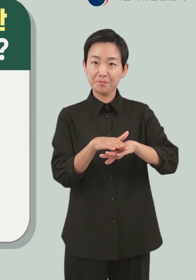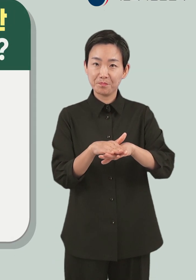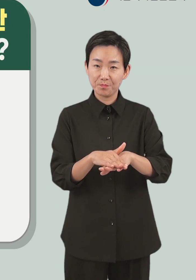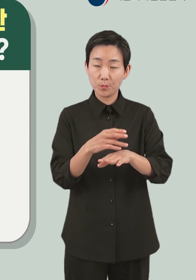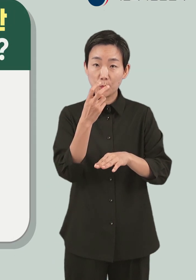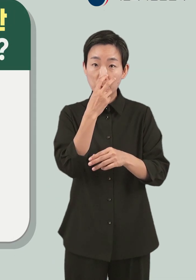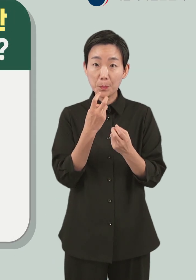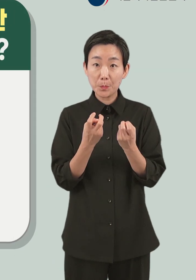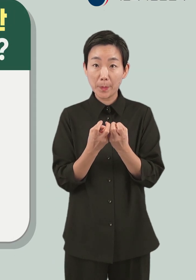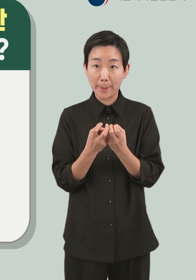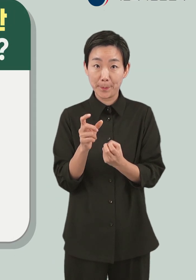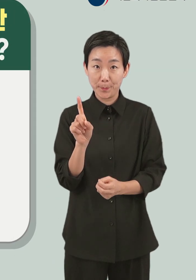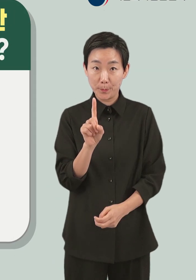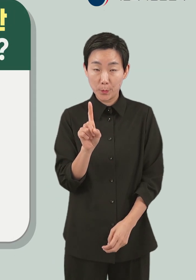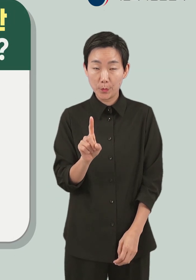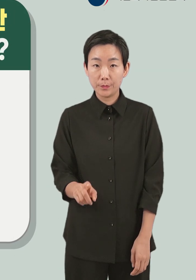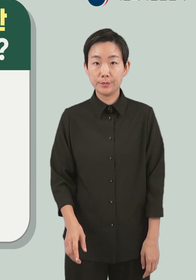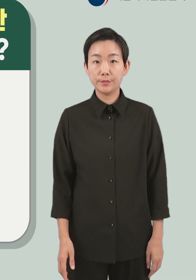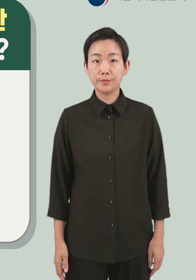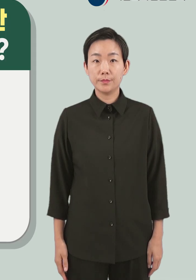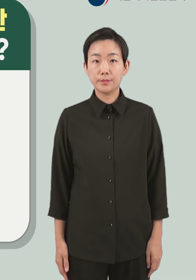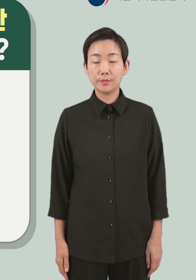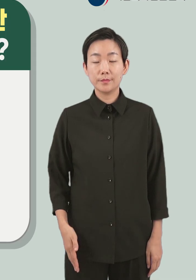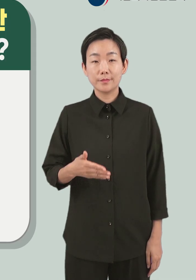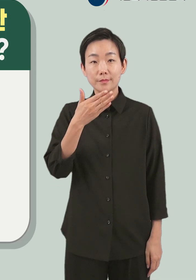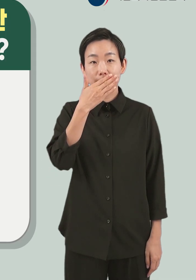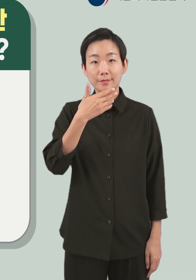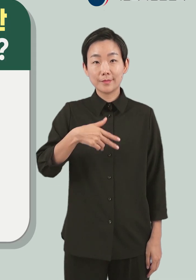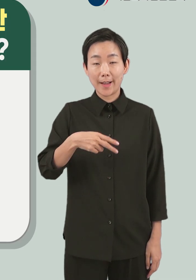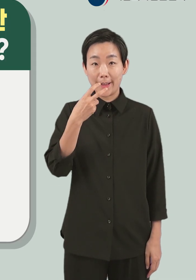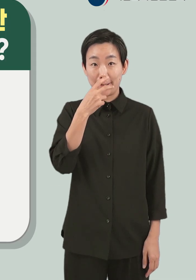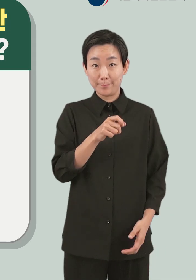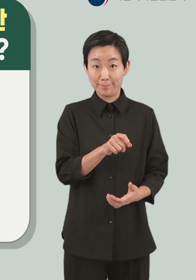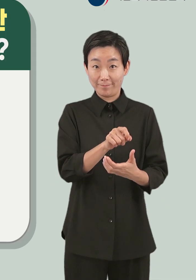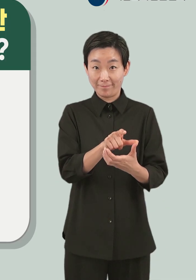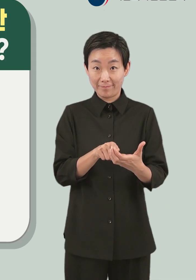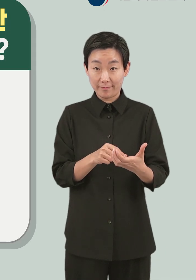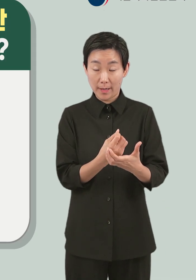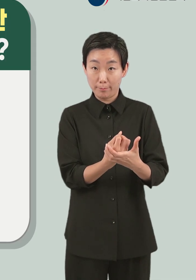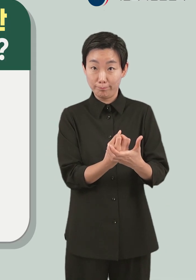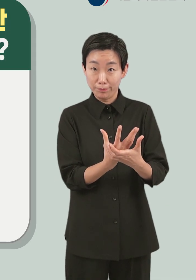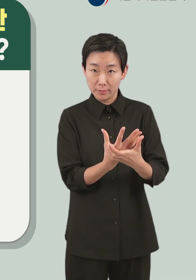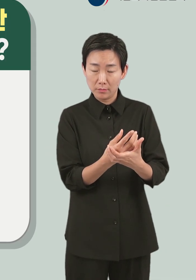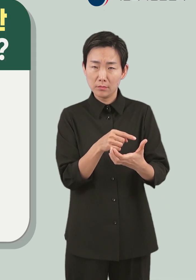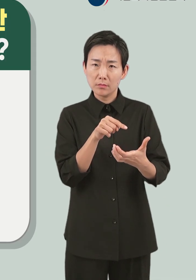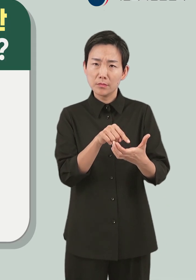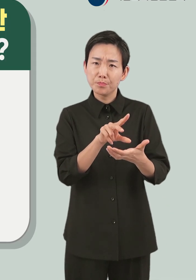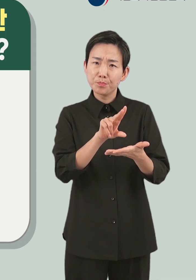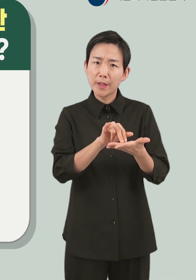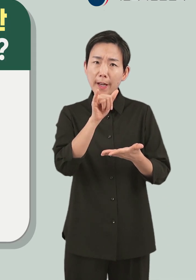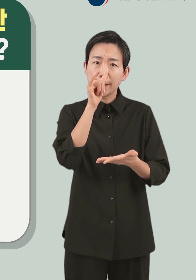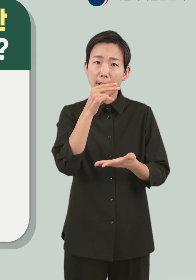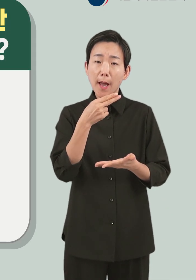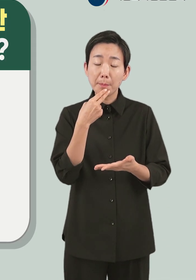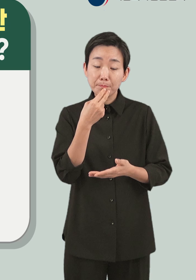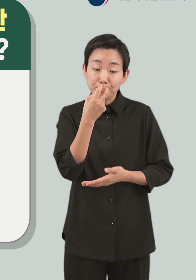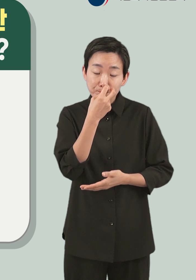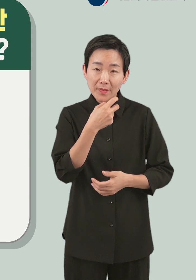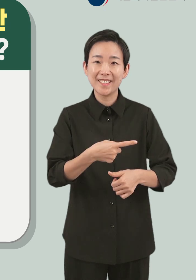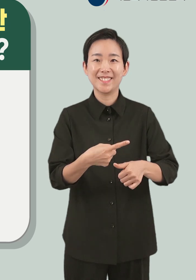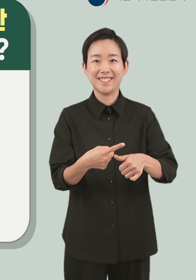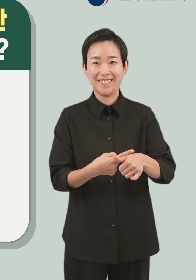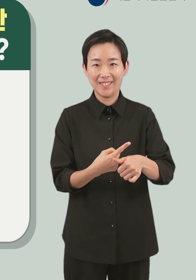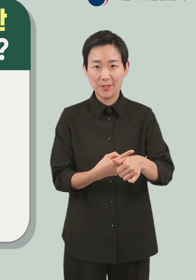이 의료기기의 사용 후 보관 및 관리 방법은 무엇입니까? 혈당 측정기는 전원을 켤 때마다 자체 시스템을